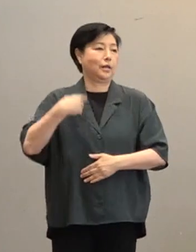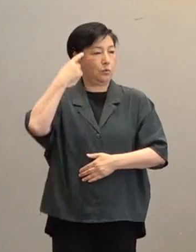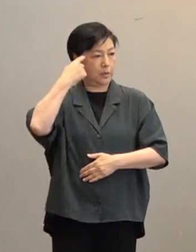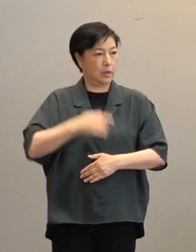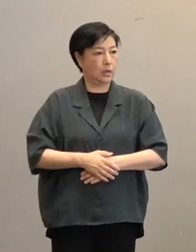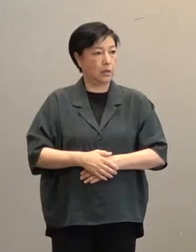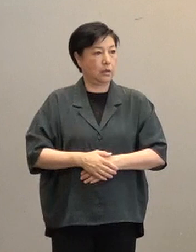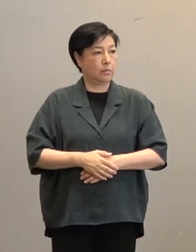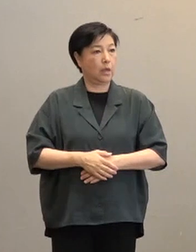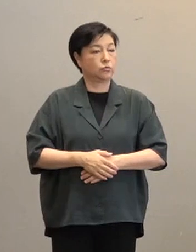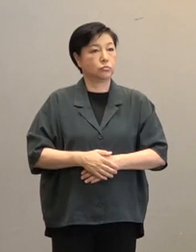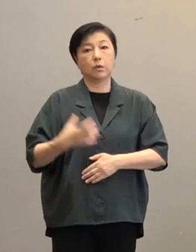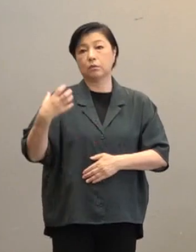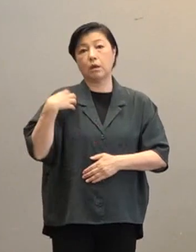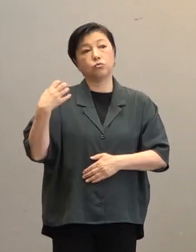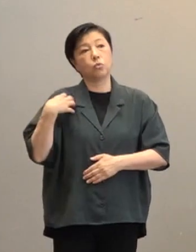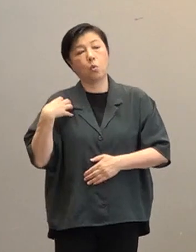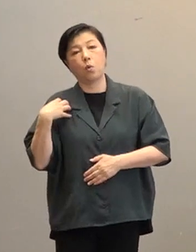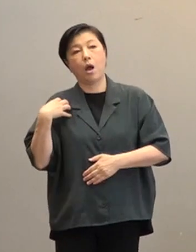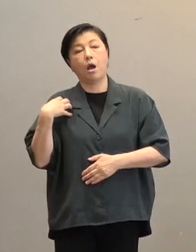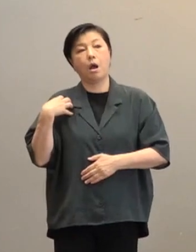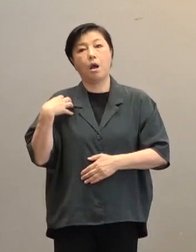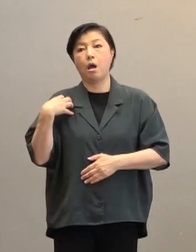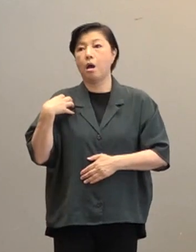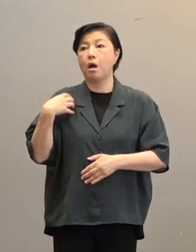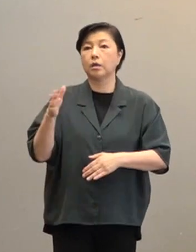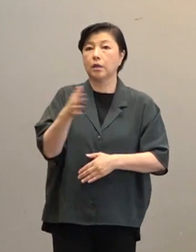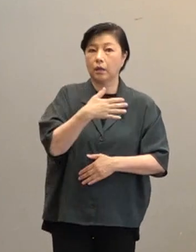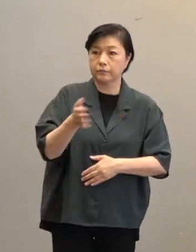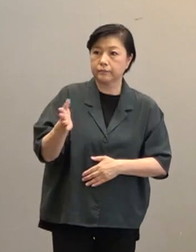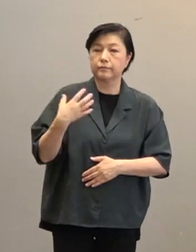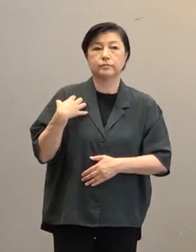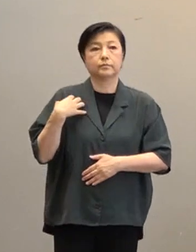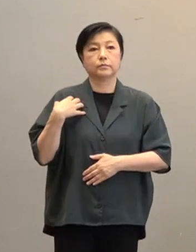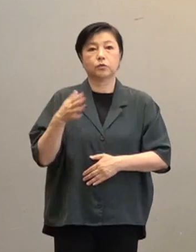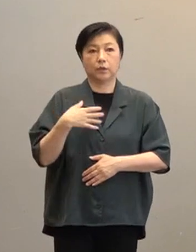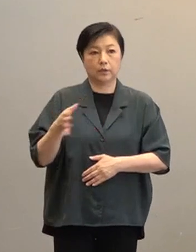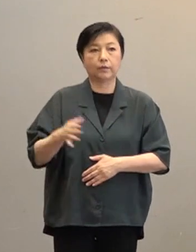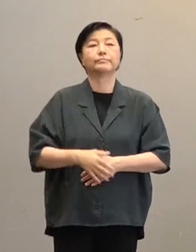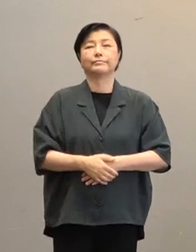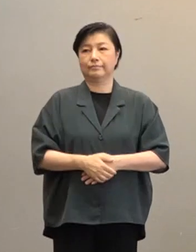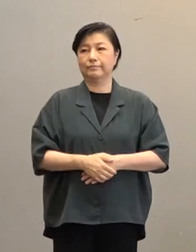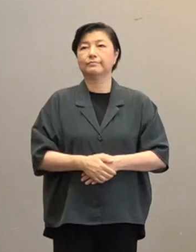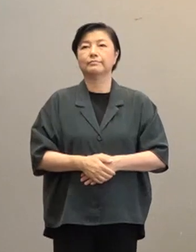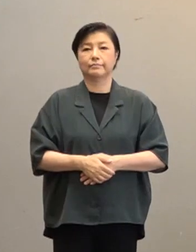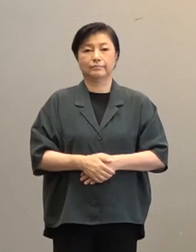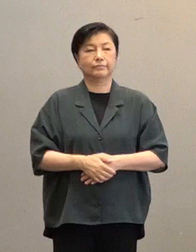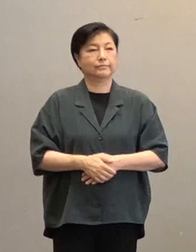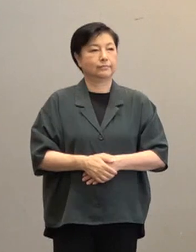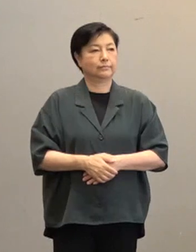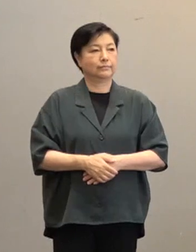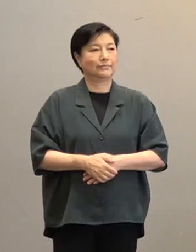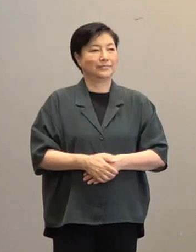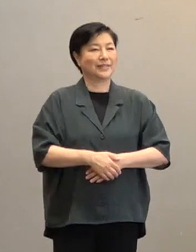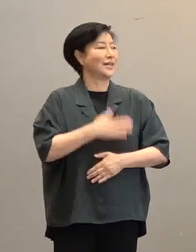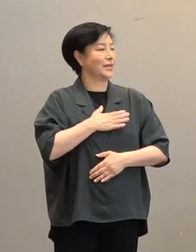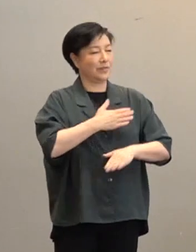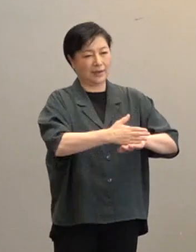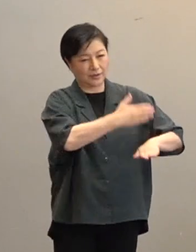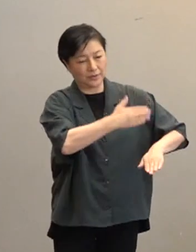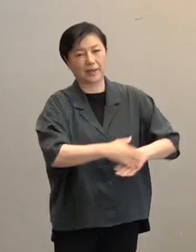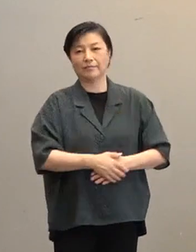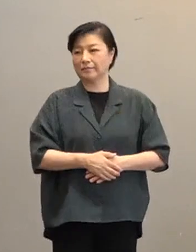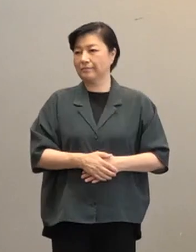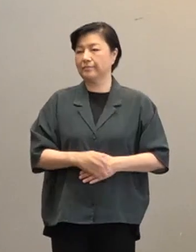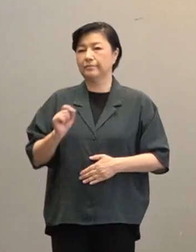所管は何かいたらいないかな。いない。はい、 はい、ご了承どうもありがとうございます。